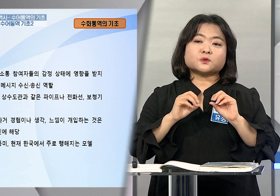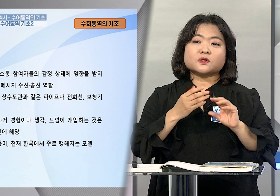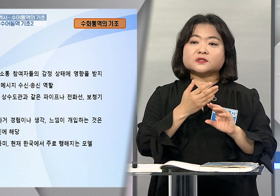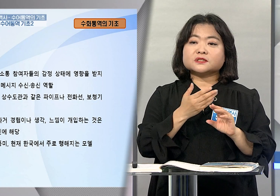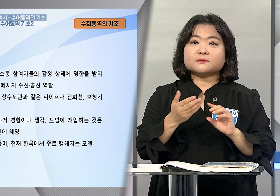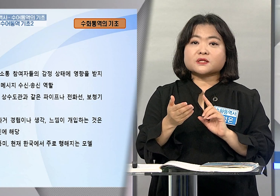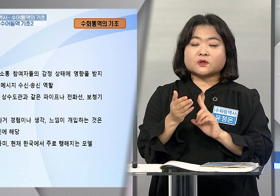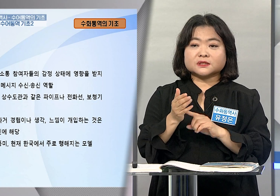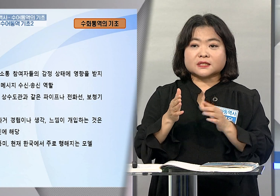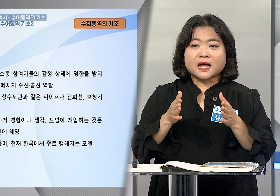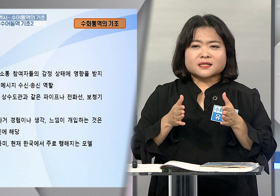의사소통 흐름에서는